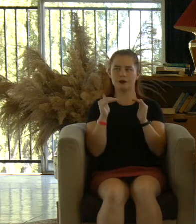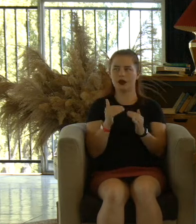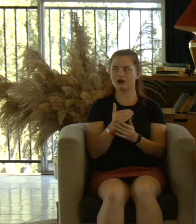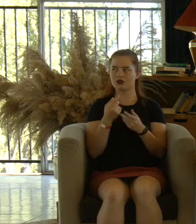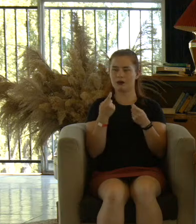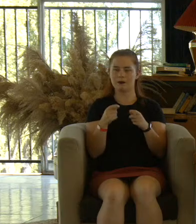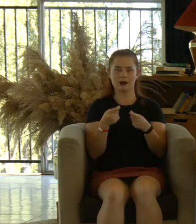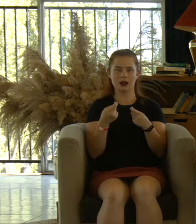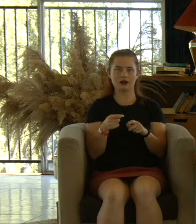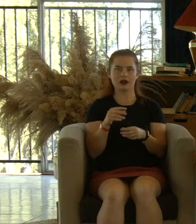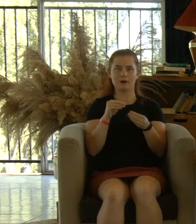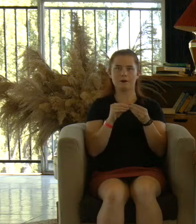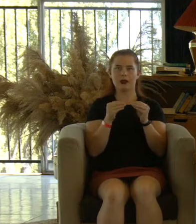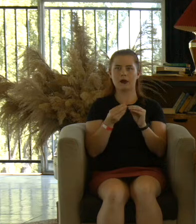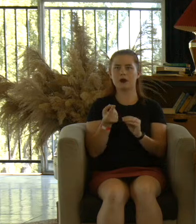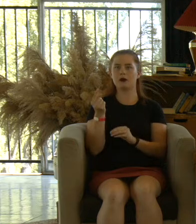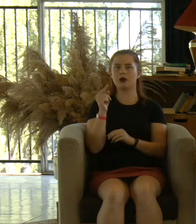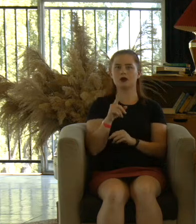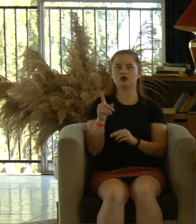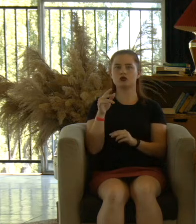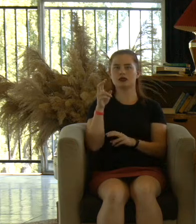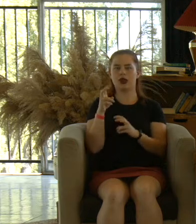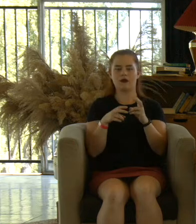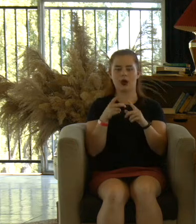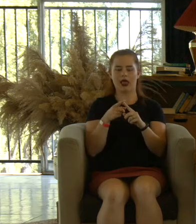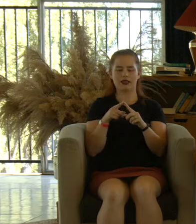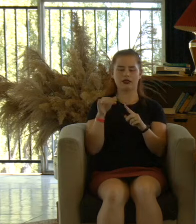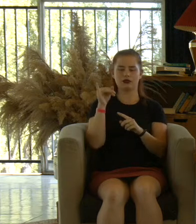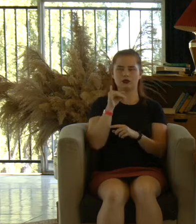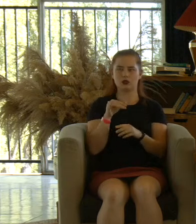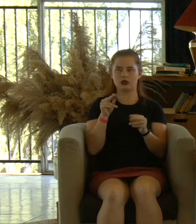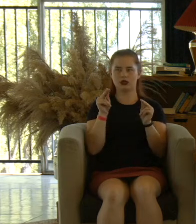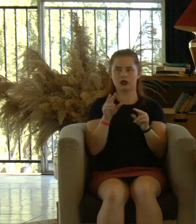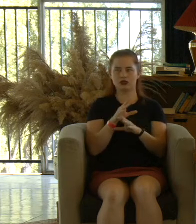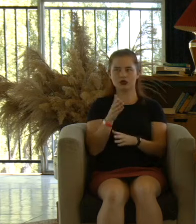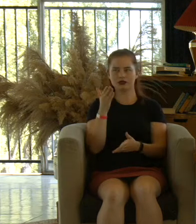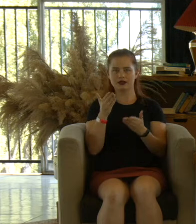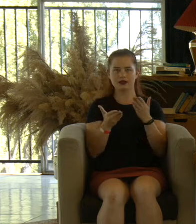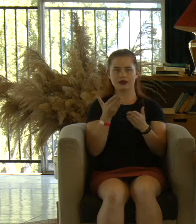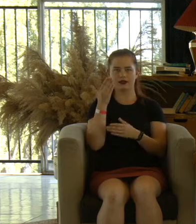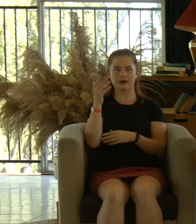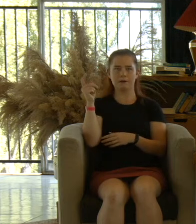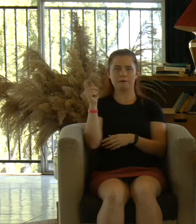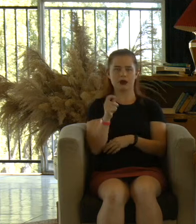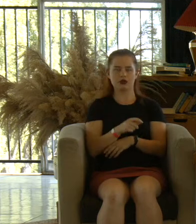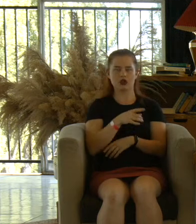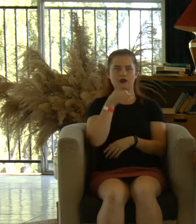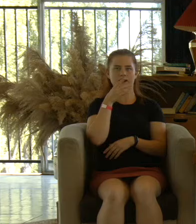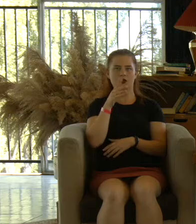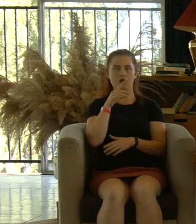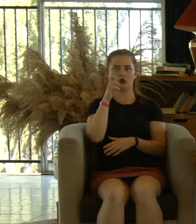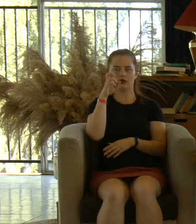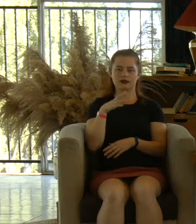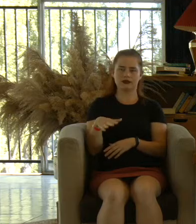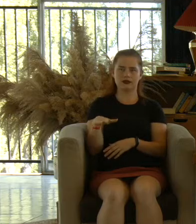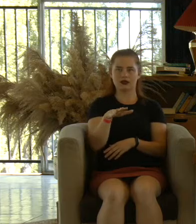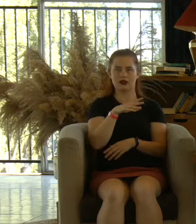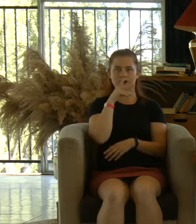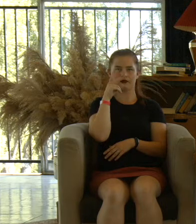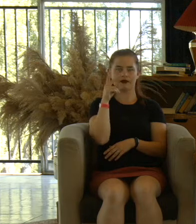честная история. Проблема в том, что в заводах эта история не совсем честная. Вот если вы приезжаете в любые страны и видите